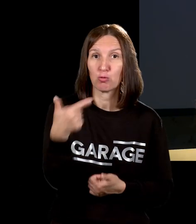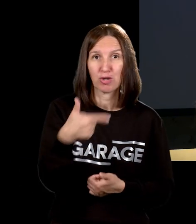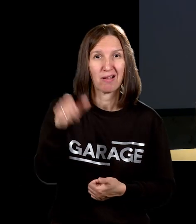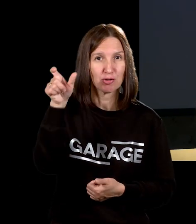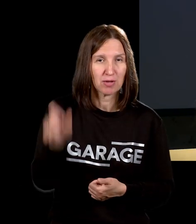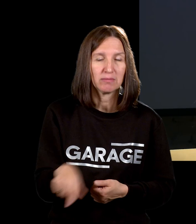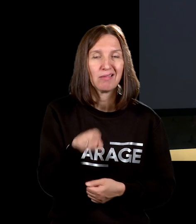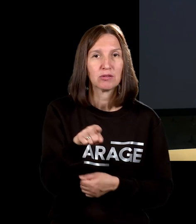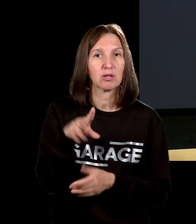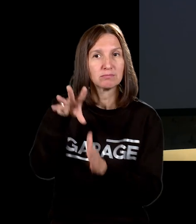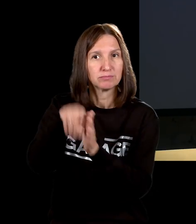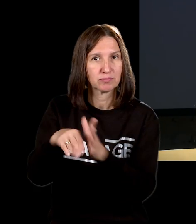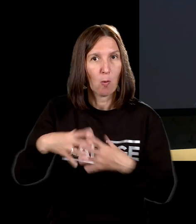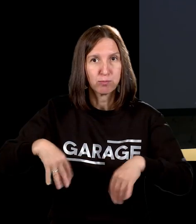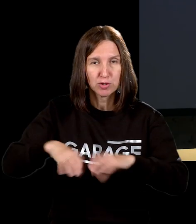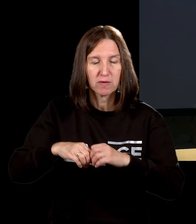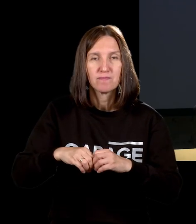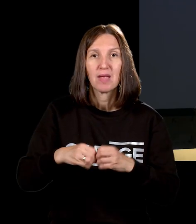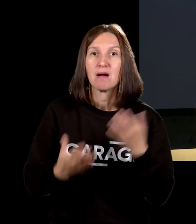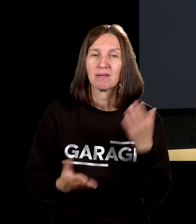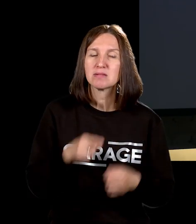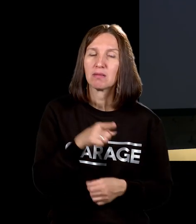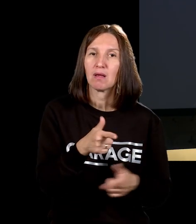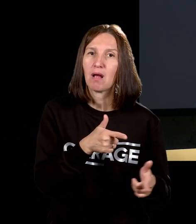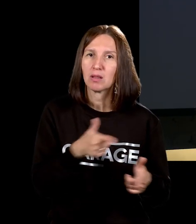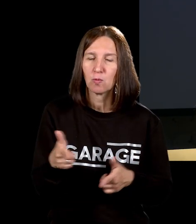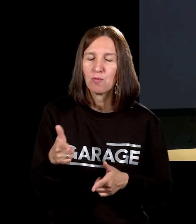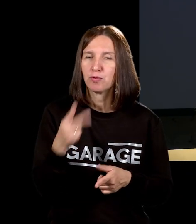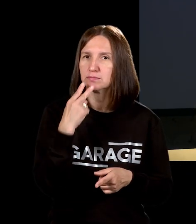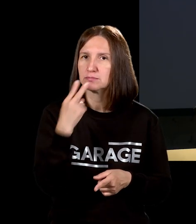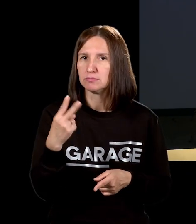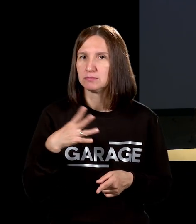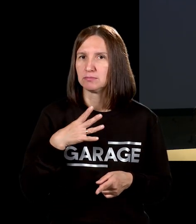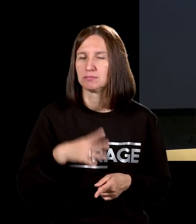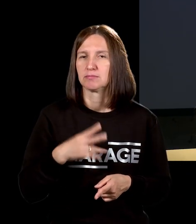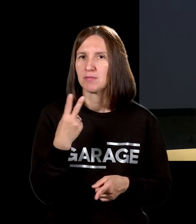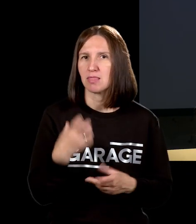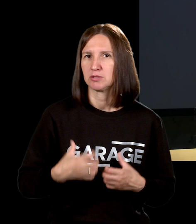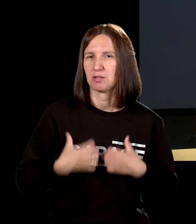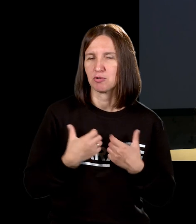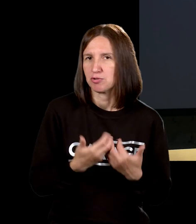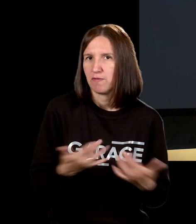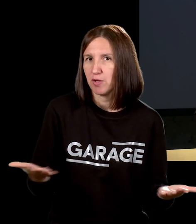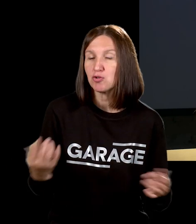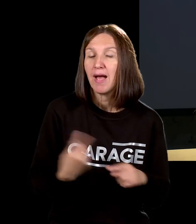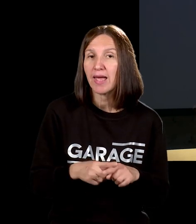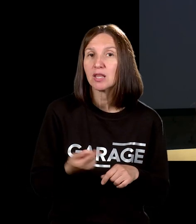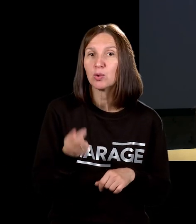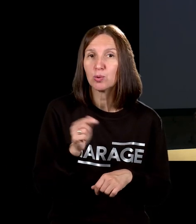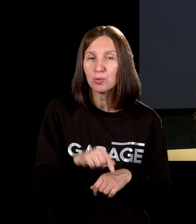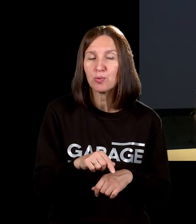гражданин, ты часть общества, если ты готов, не отводя глаз, смотреть на страшные вещи. Это то, с